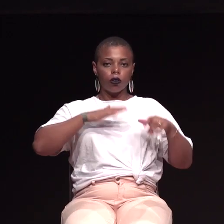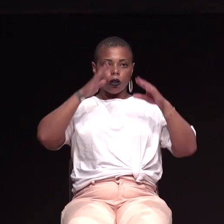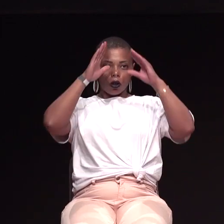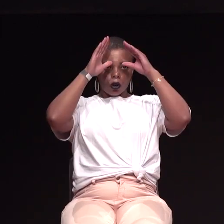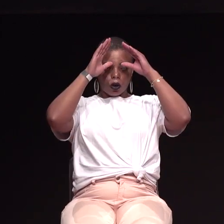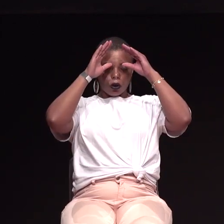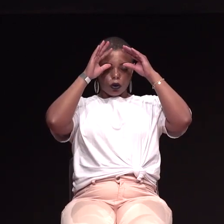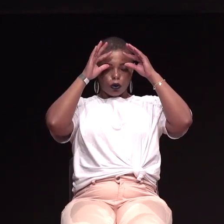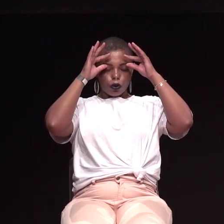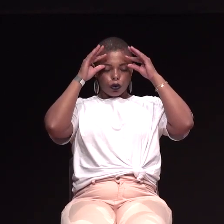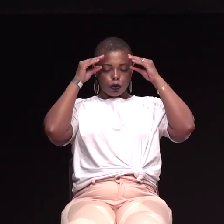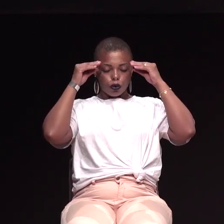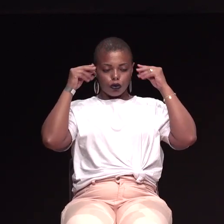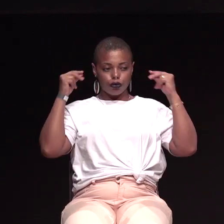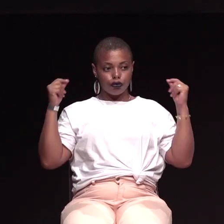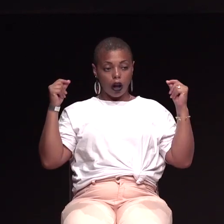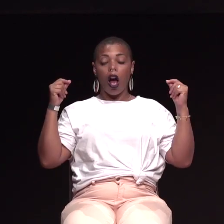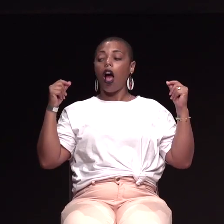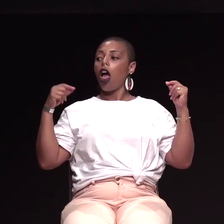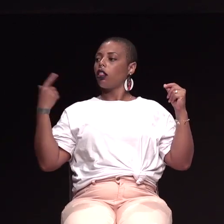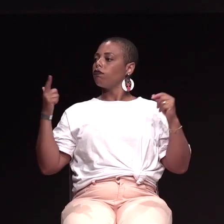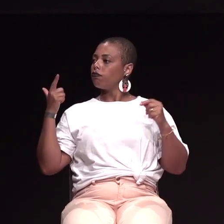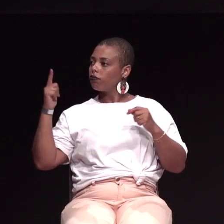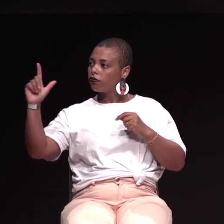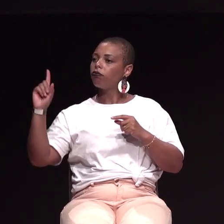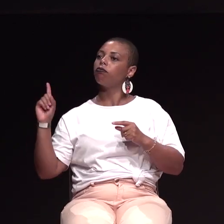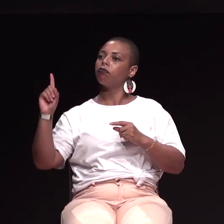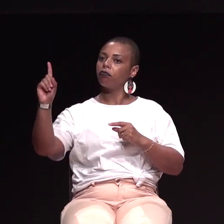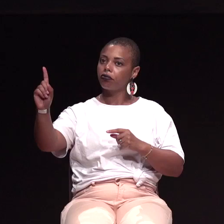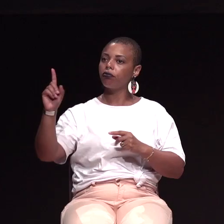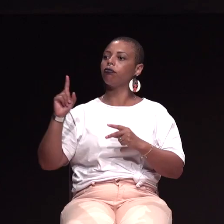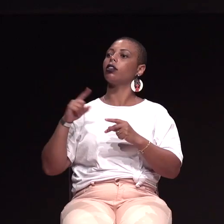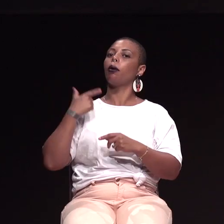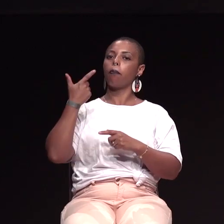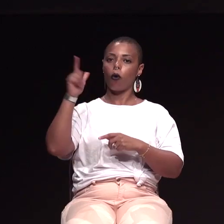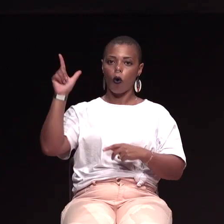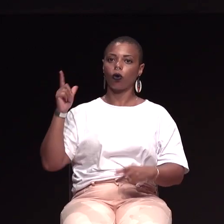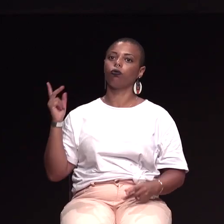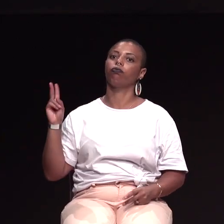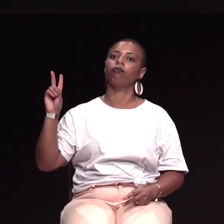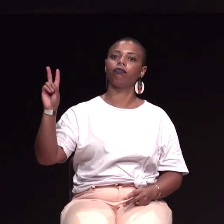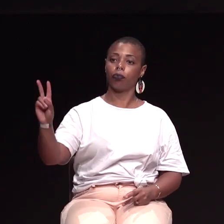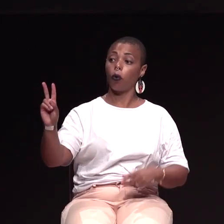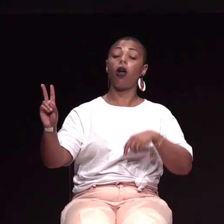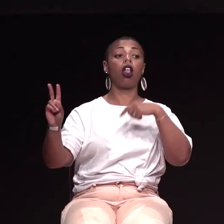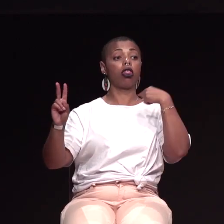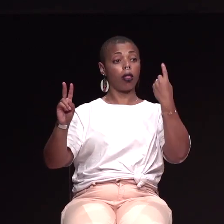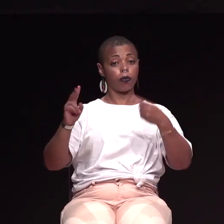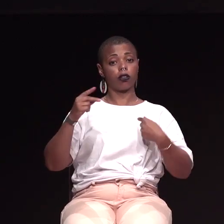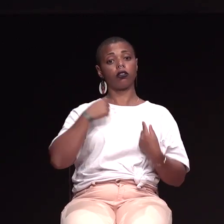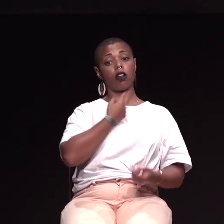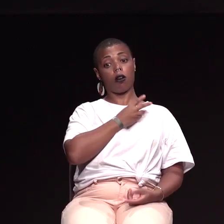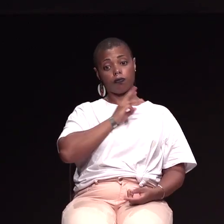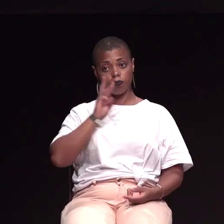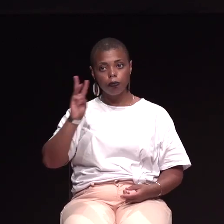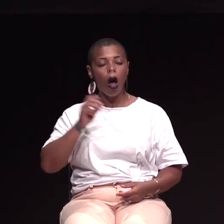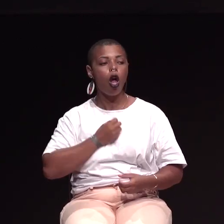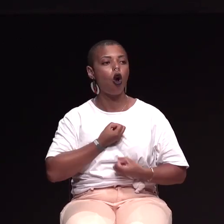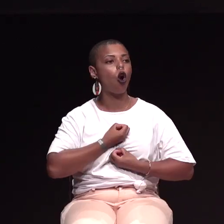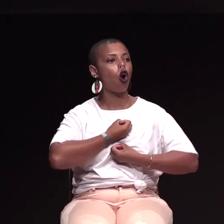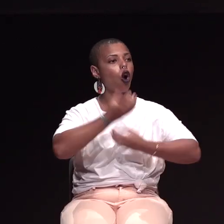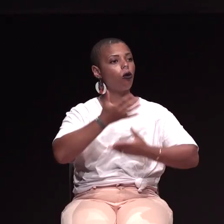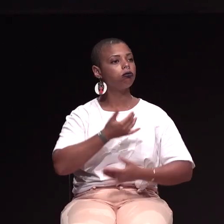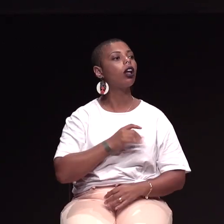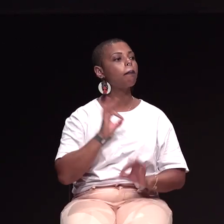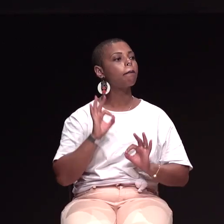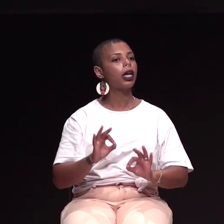E quando eu fui falar, eu fiz como você. Eu fiz questão de documentar o que tinha acontecido.